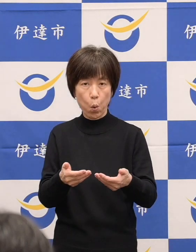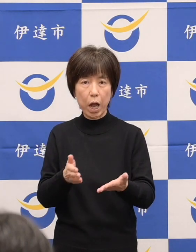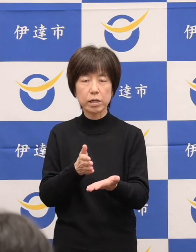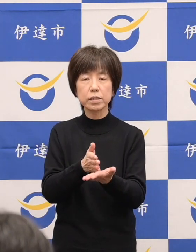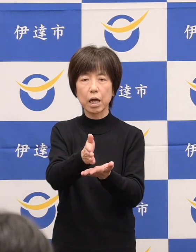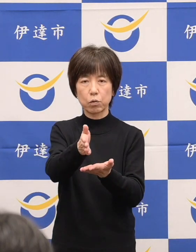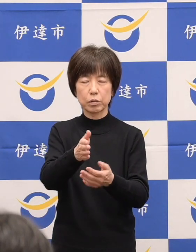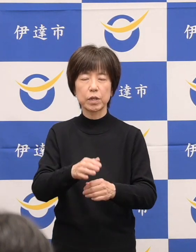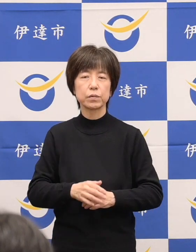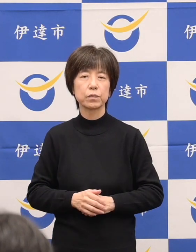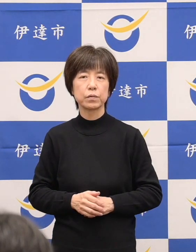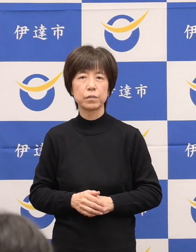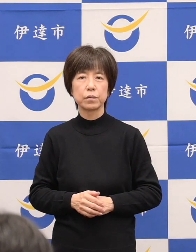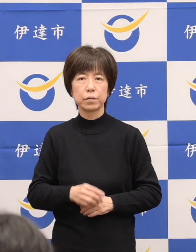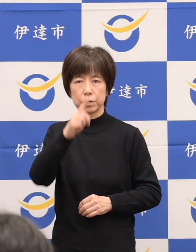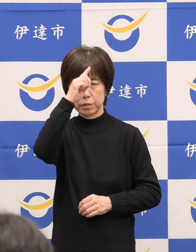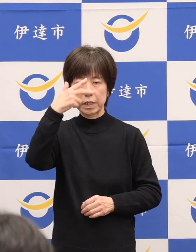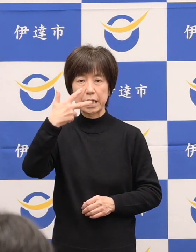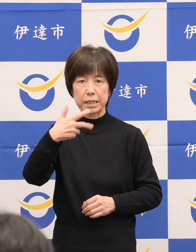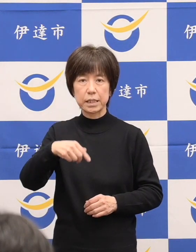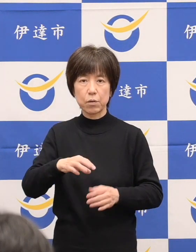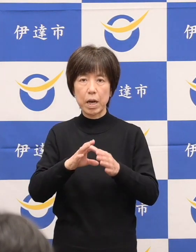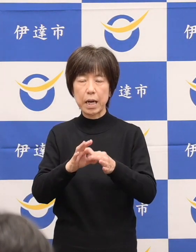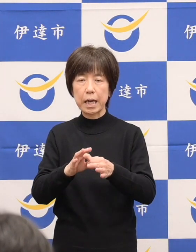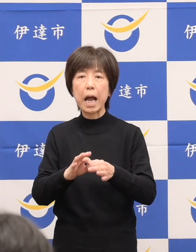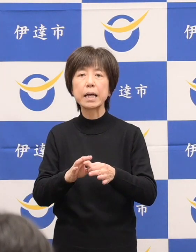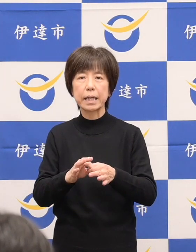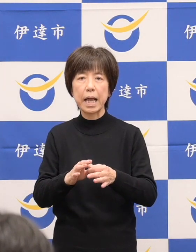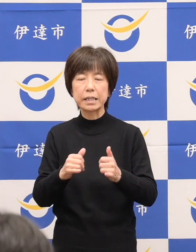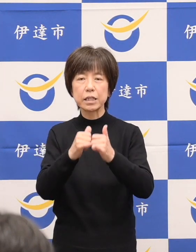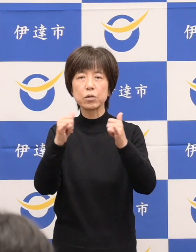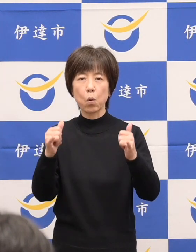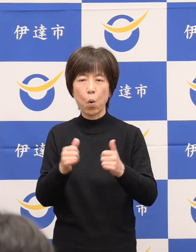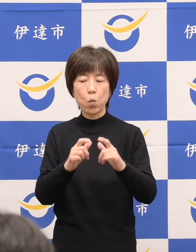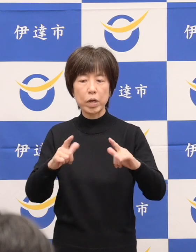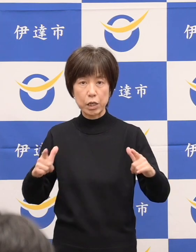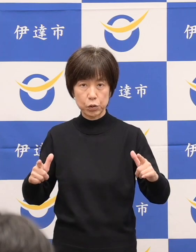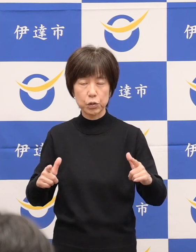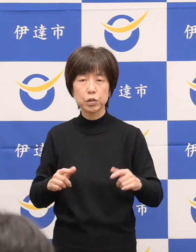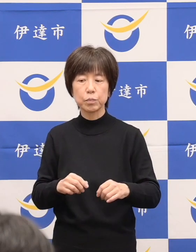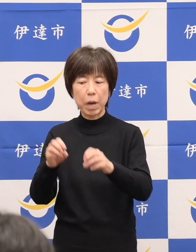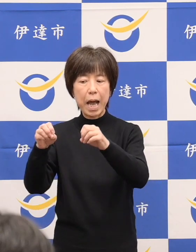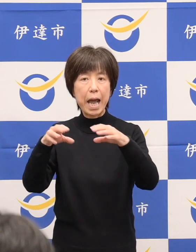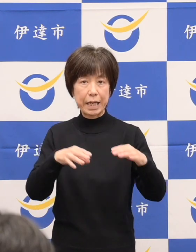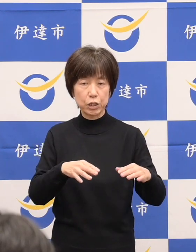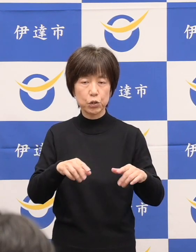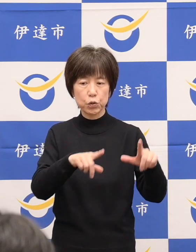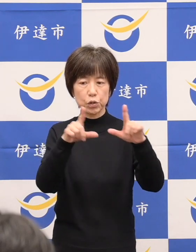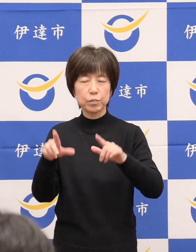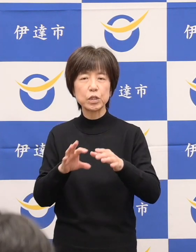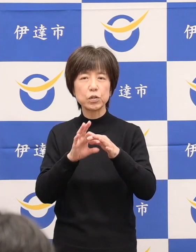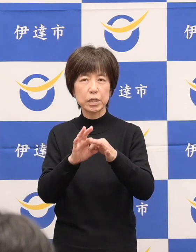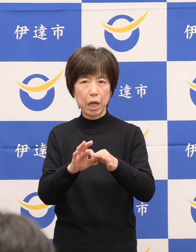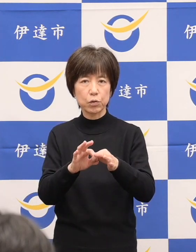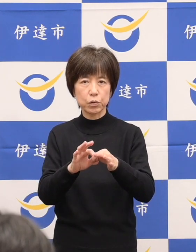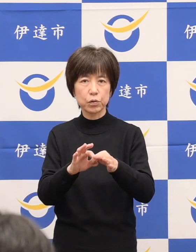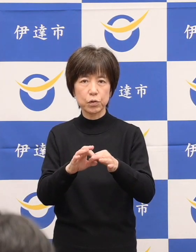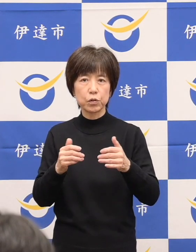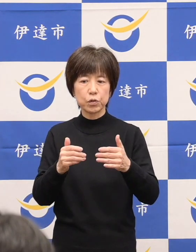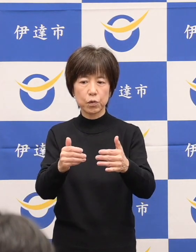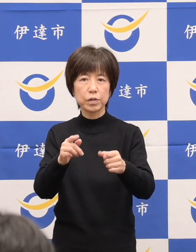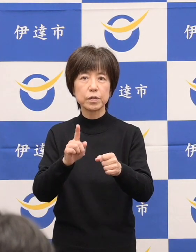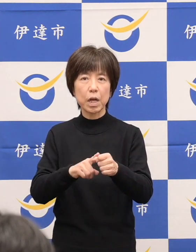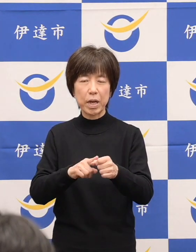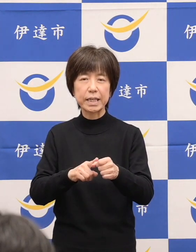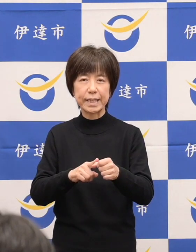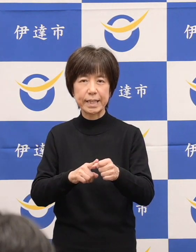します。伊達市では関係人口の創出及び移住定住移住促進を図るために、移住希望